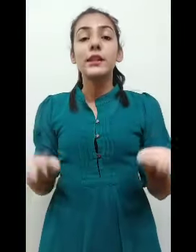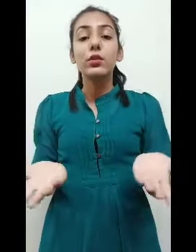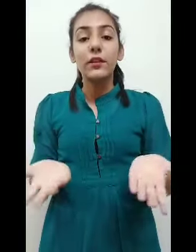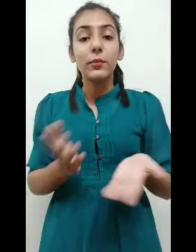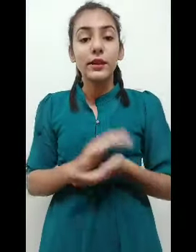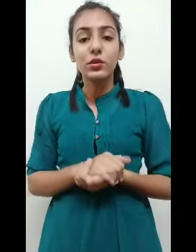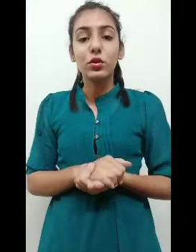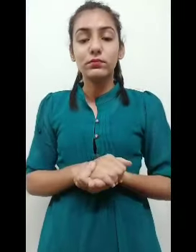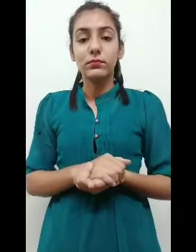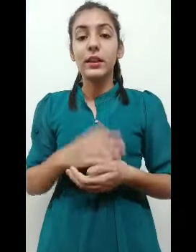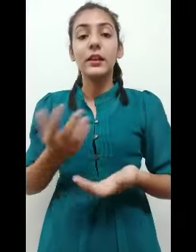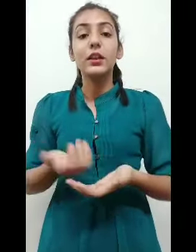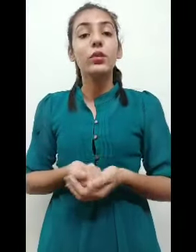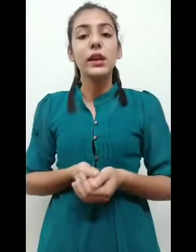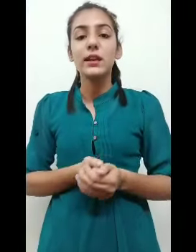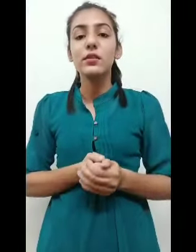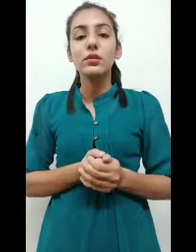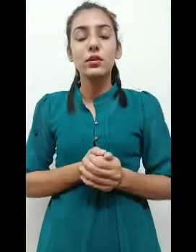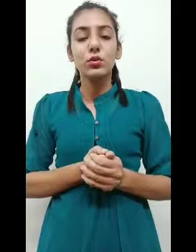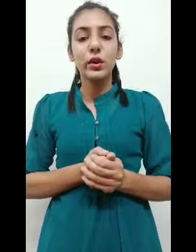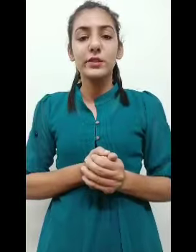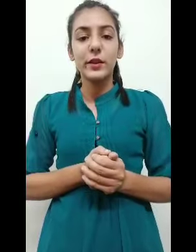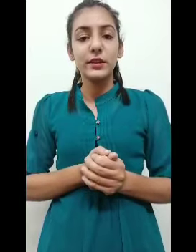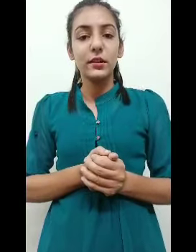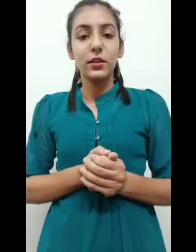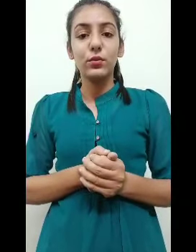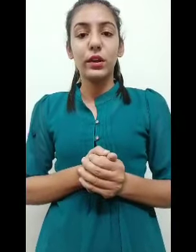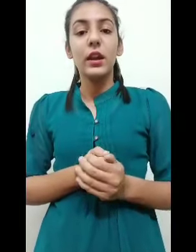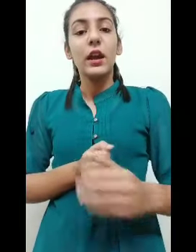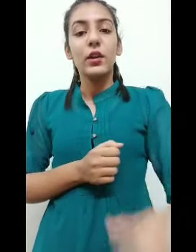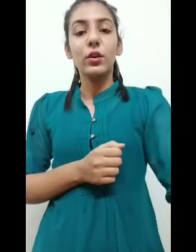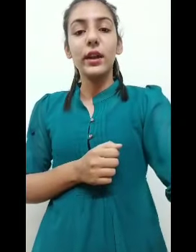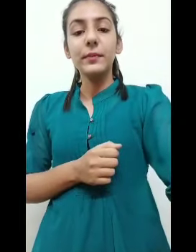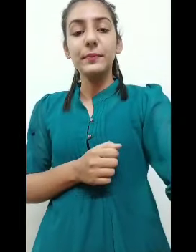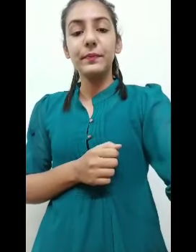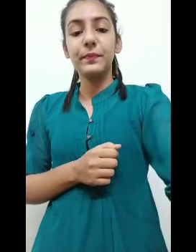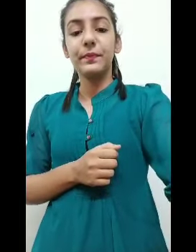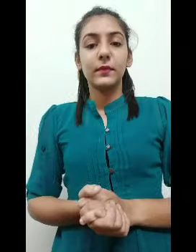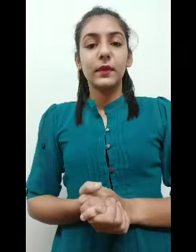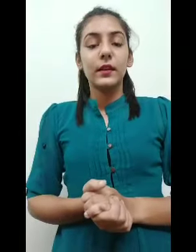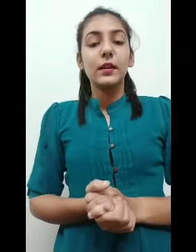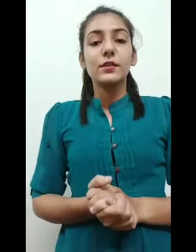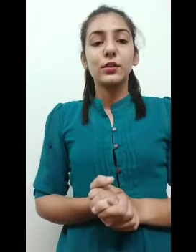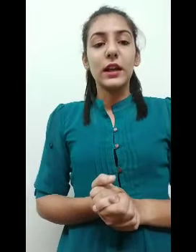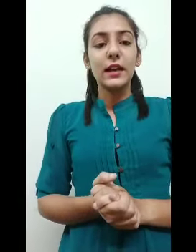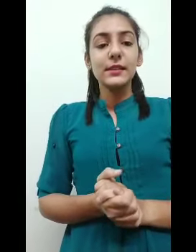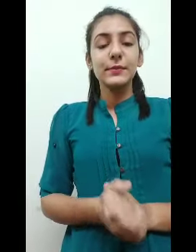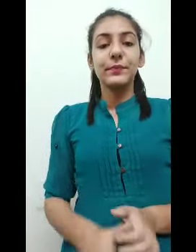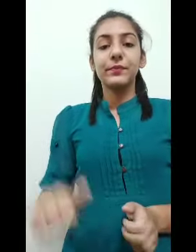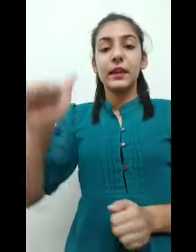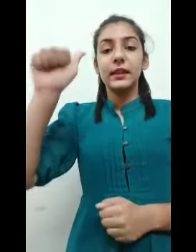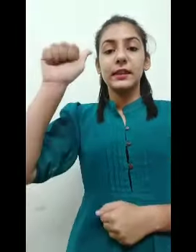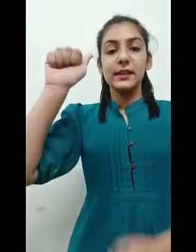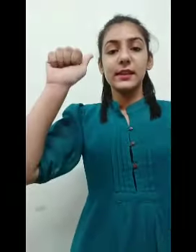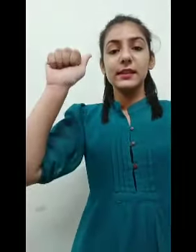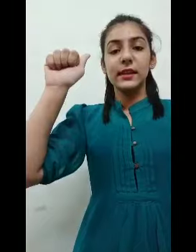उन अल्फाबेट्स को बताते होंगे, कैसे उनसे उनको एक्सप्रेस करते होंगे। ओके, सो क्लास, दिस इज